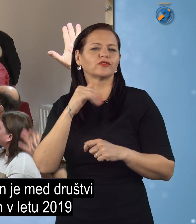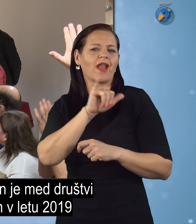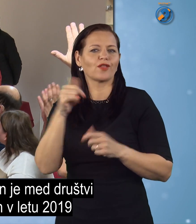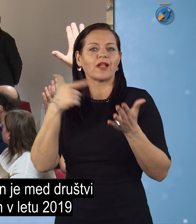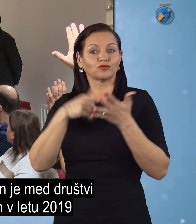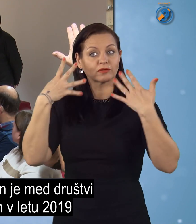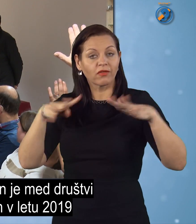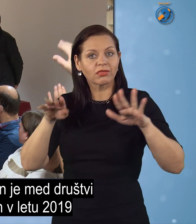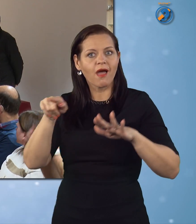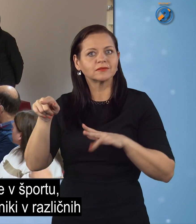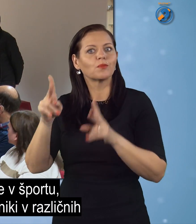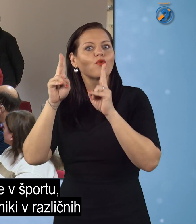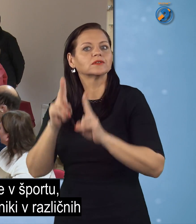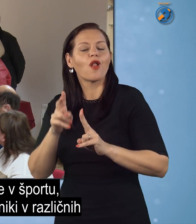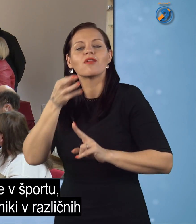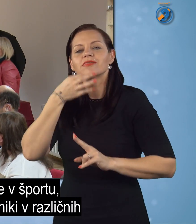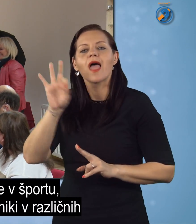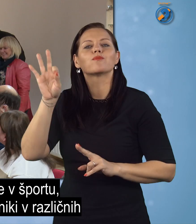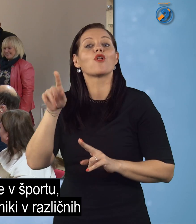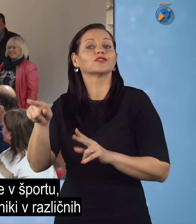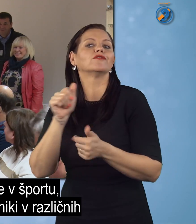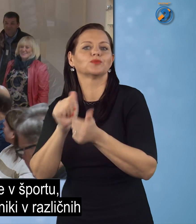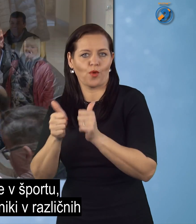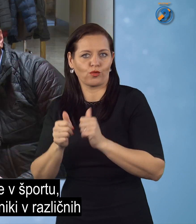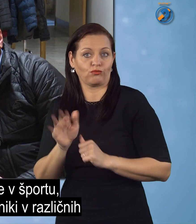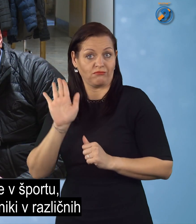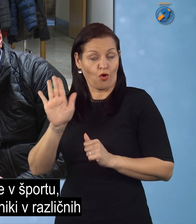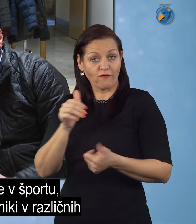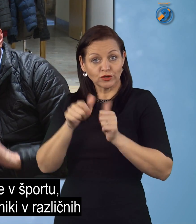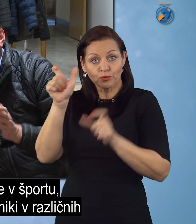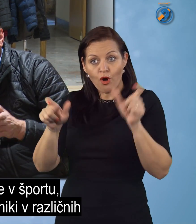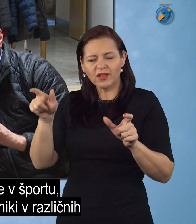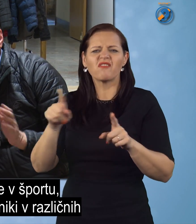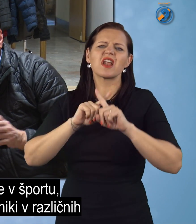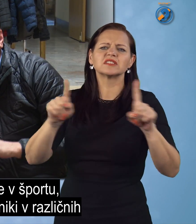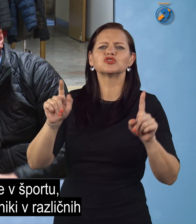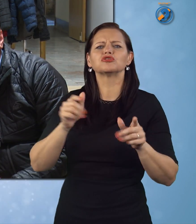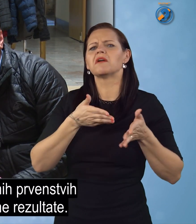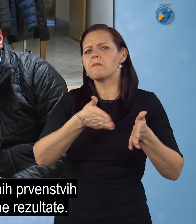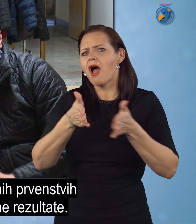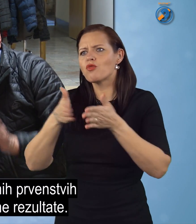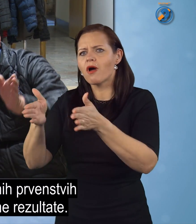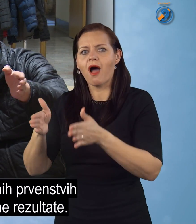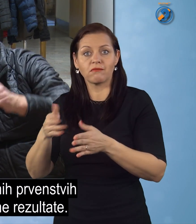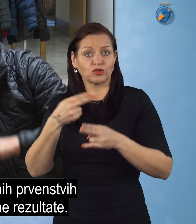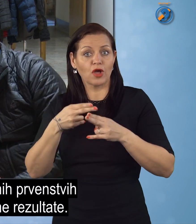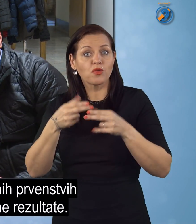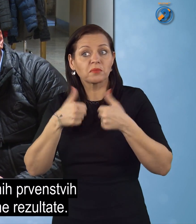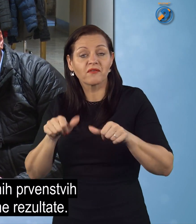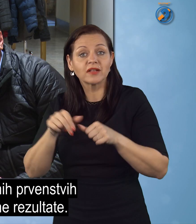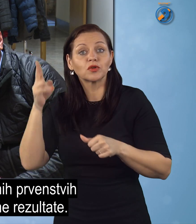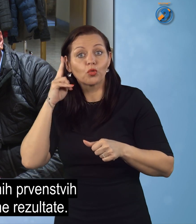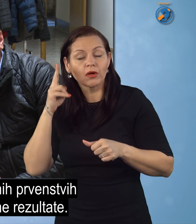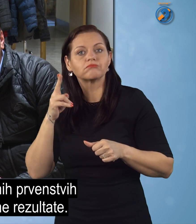letu 2019 postalo najboljše v športu, saj so njegovi športniki v različnih panogah na